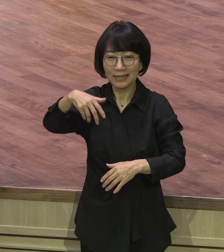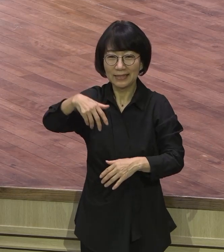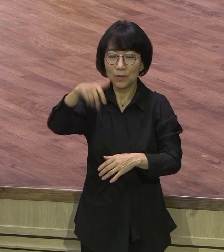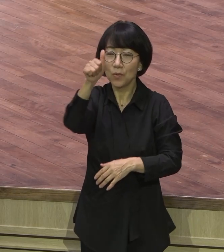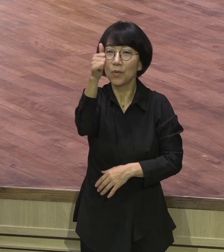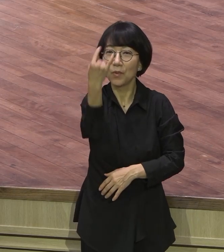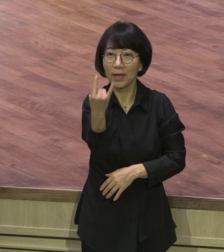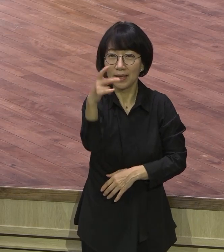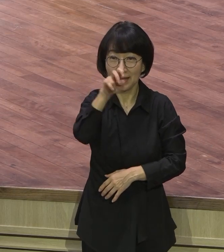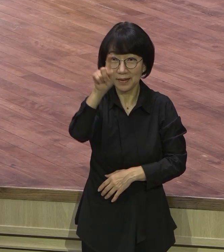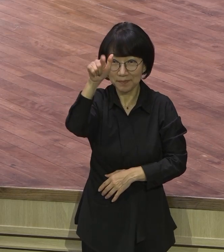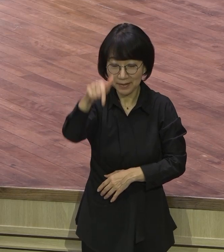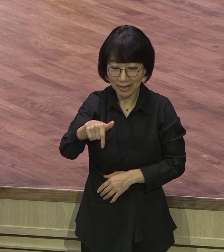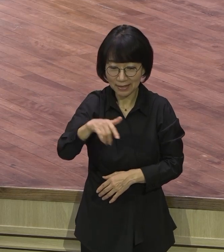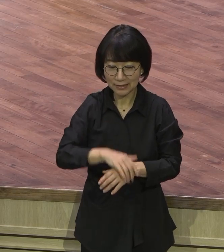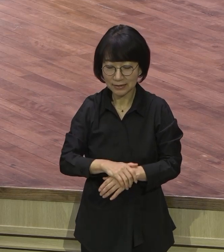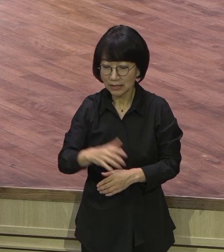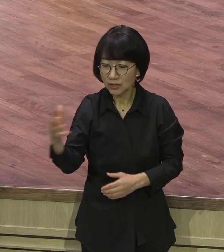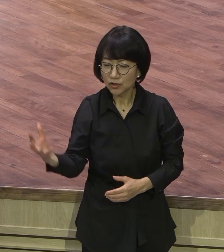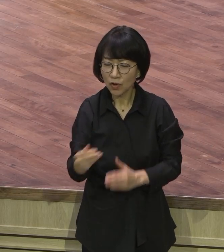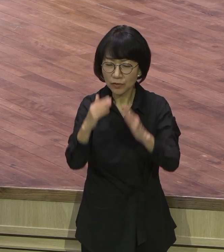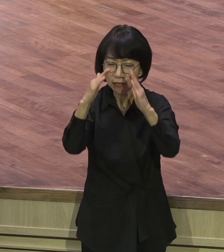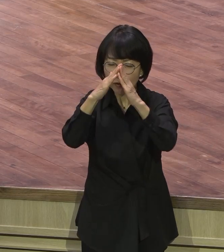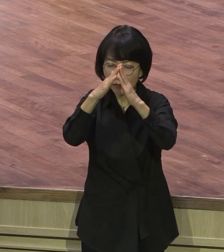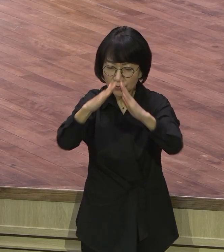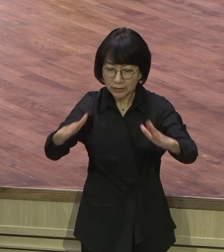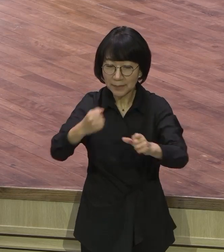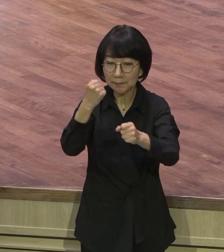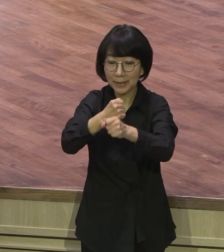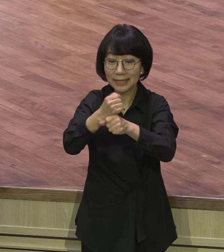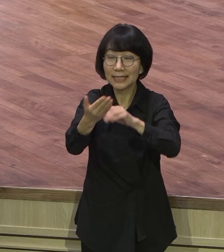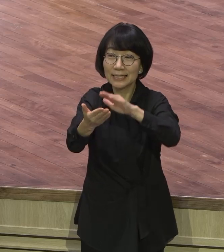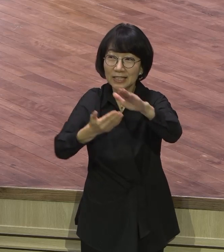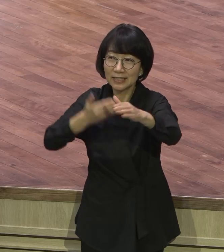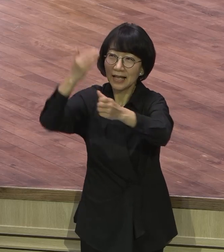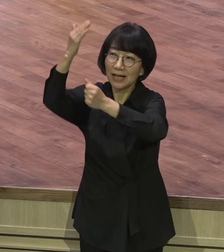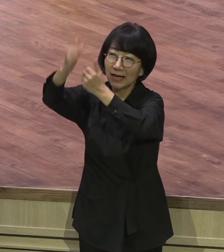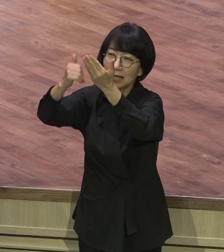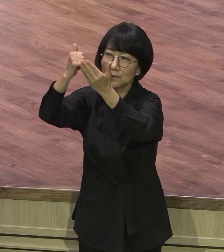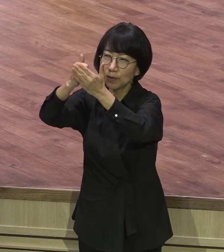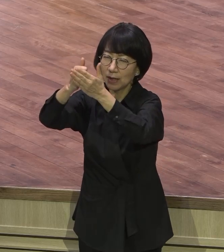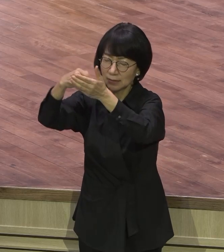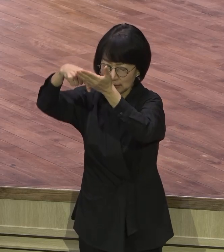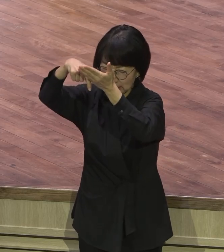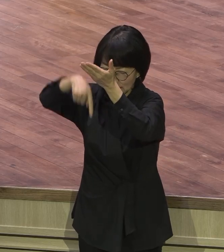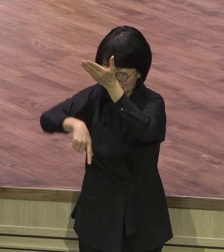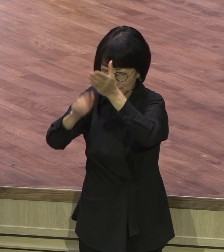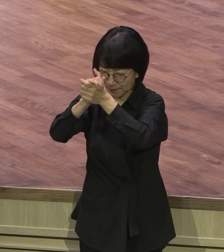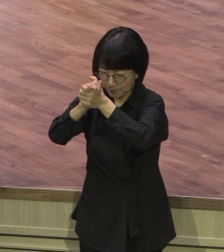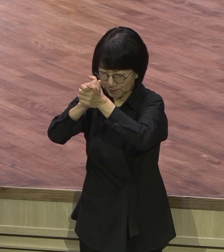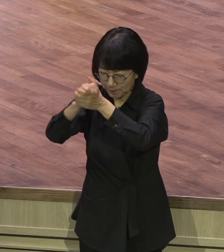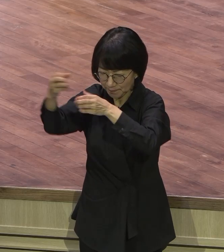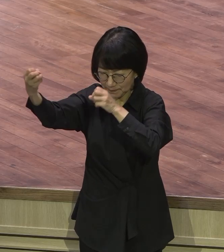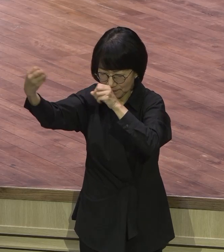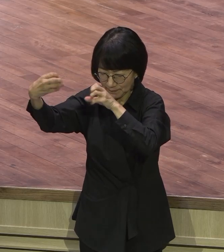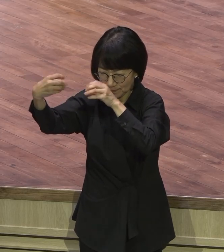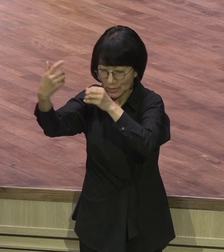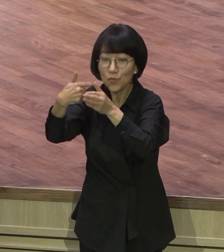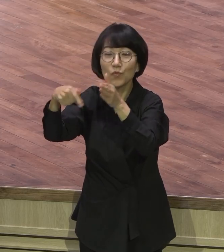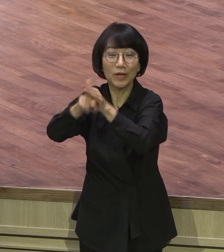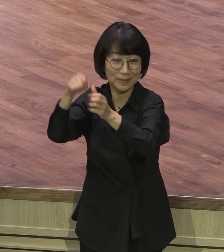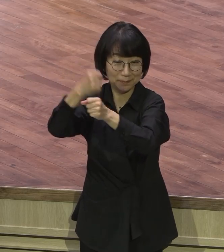만들어지기 전에 모세가 하나님 앞에 깊은 교제를 하기 위해 만든 것이었어요. 모세가